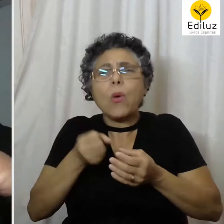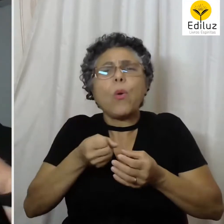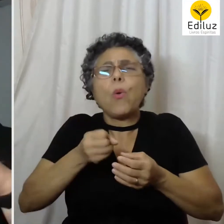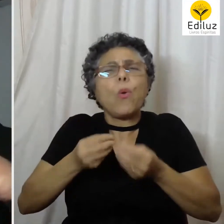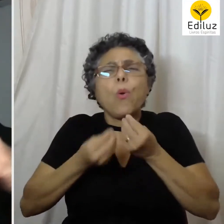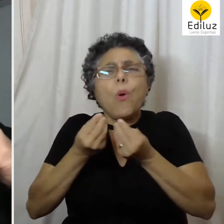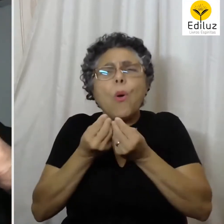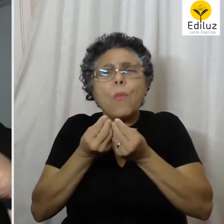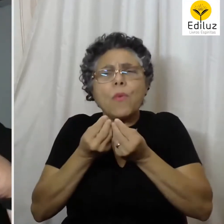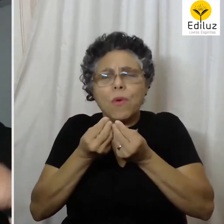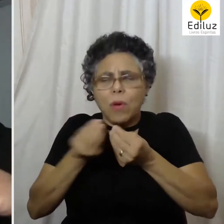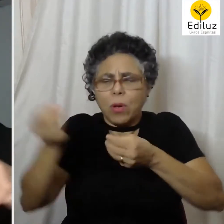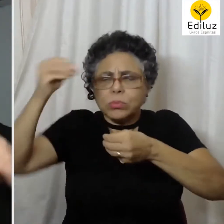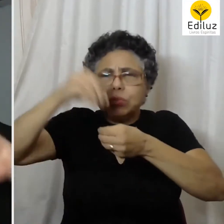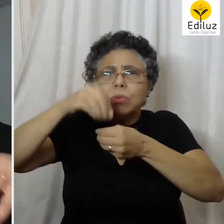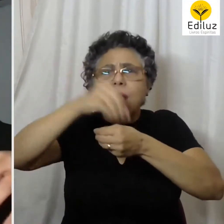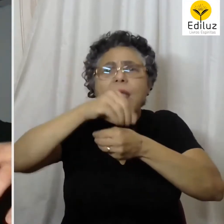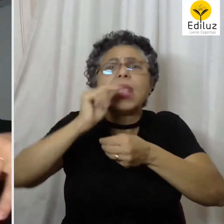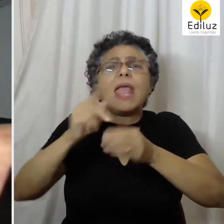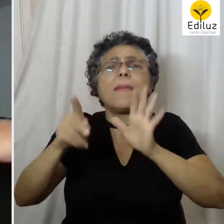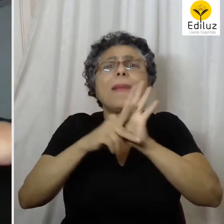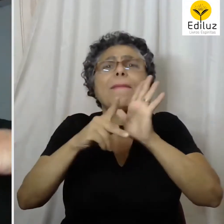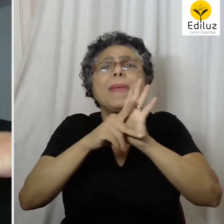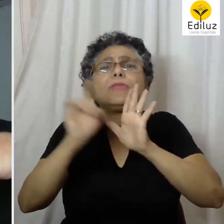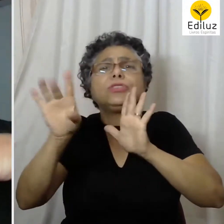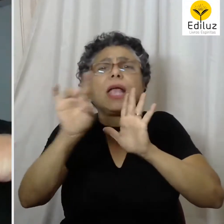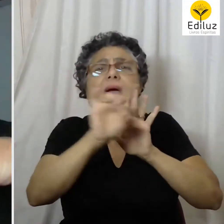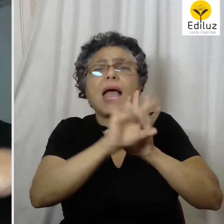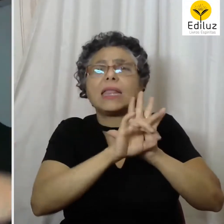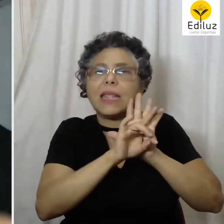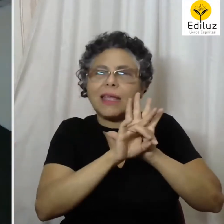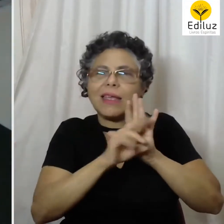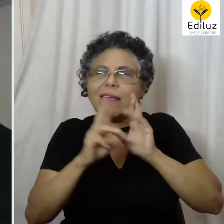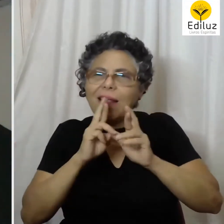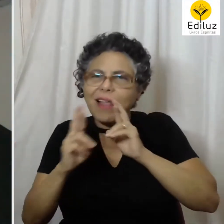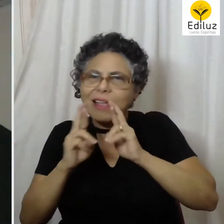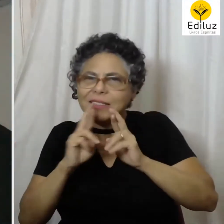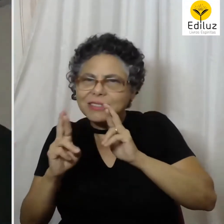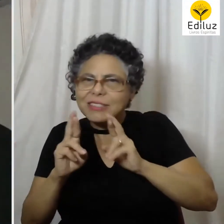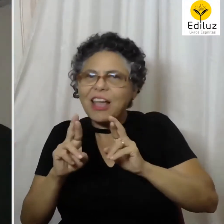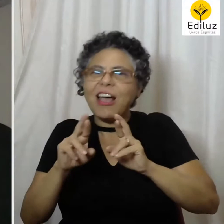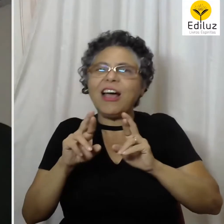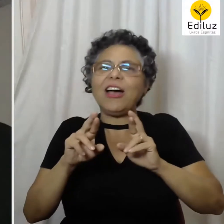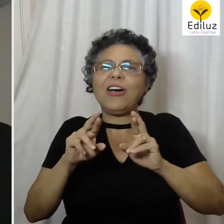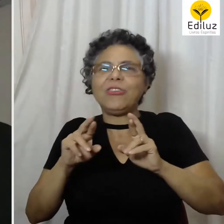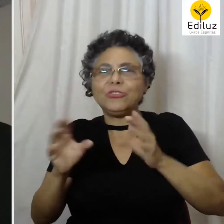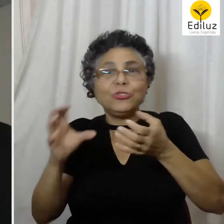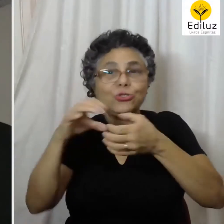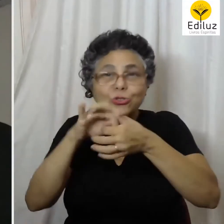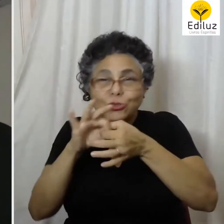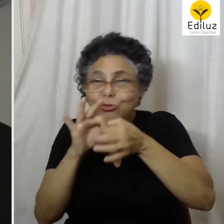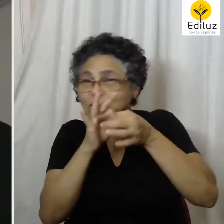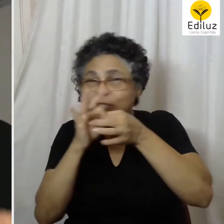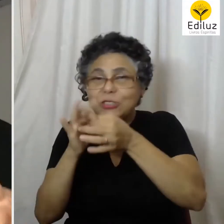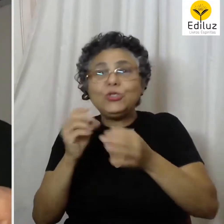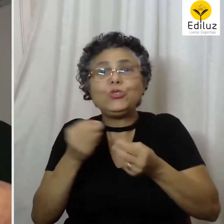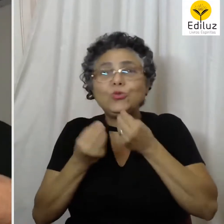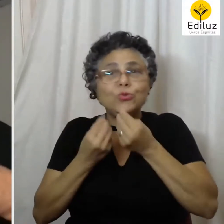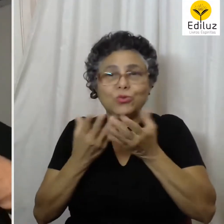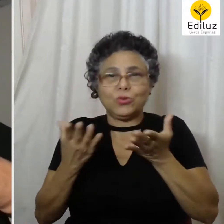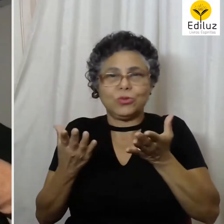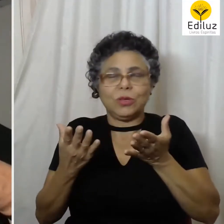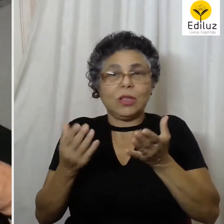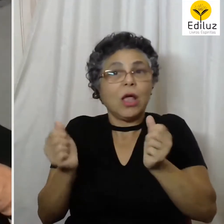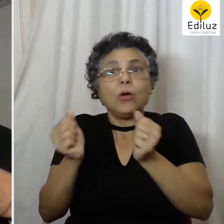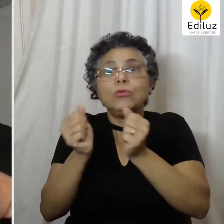papéis exercidos pelos sujeitos e nas relações entre esses sujeitos. É aí que